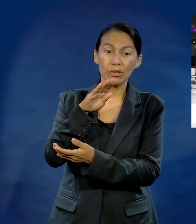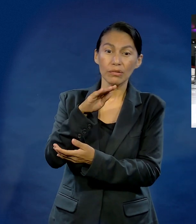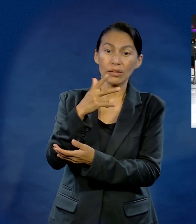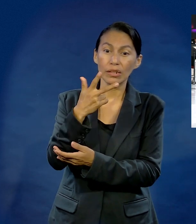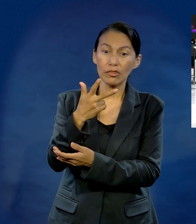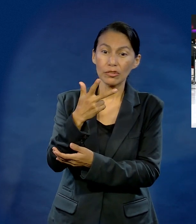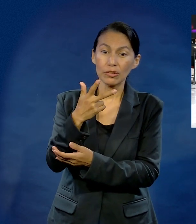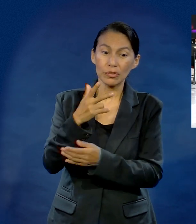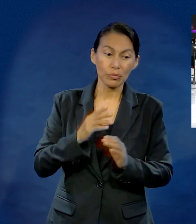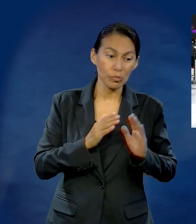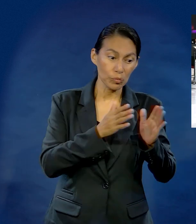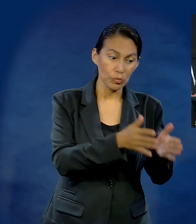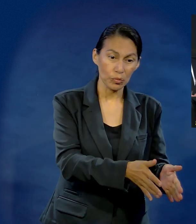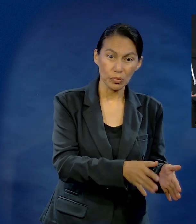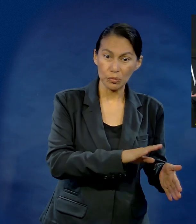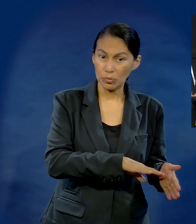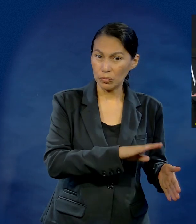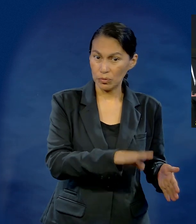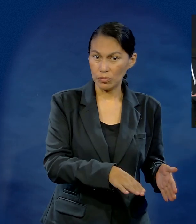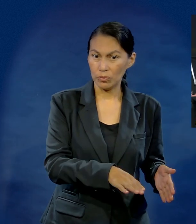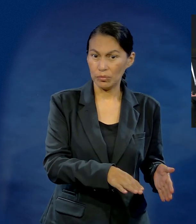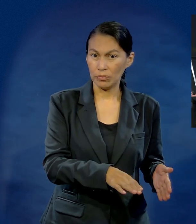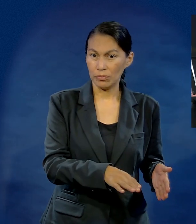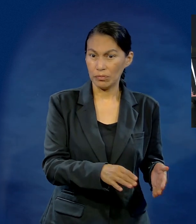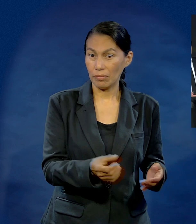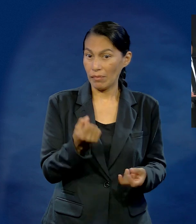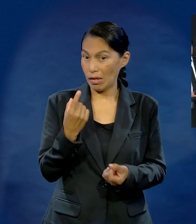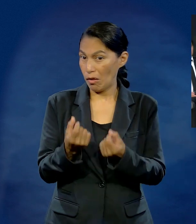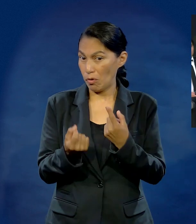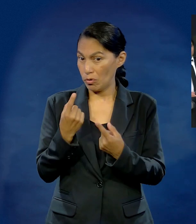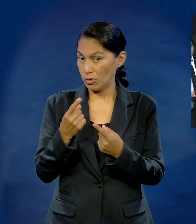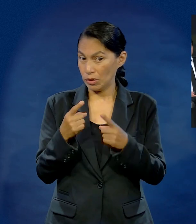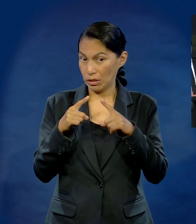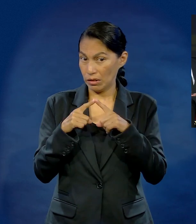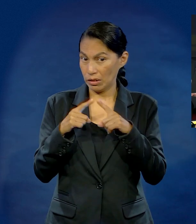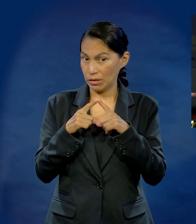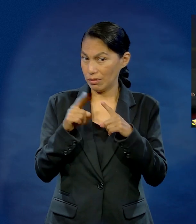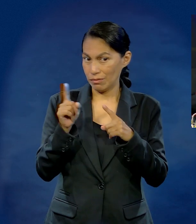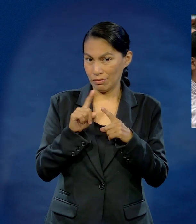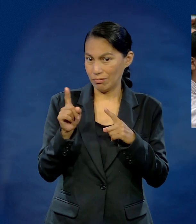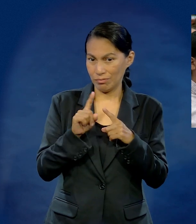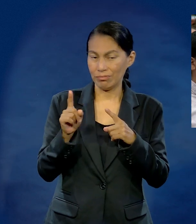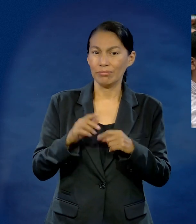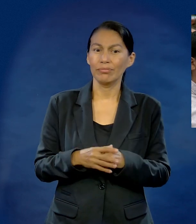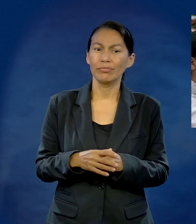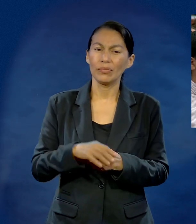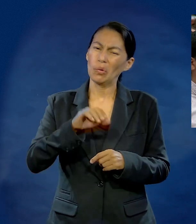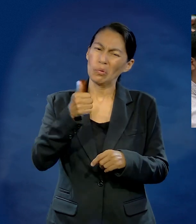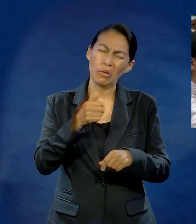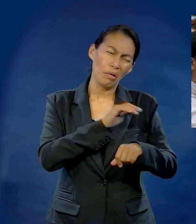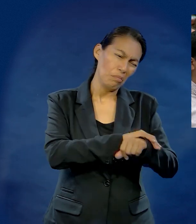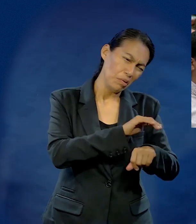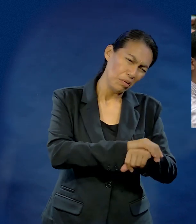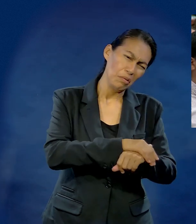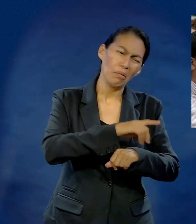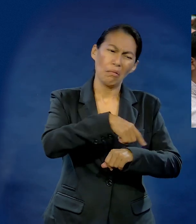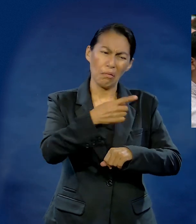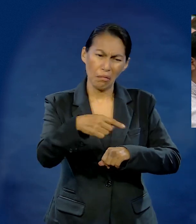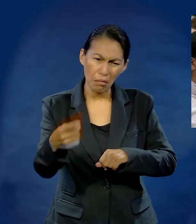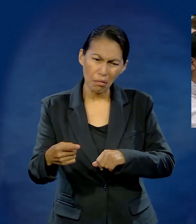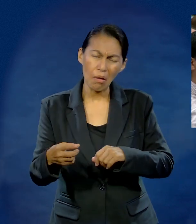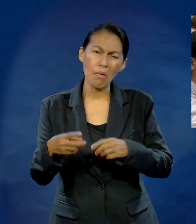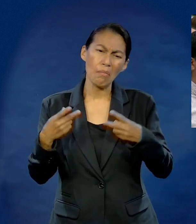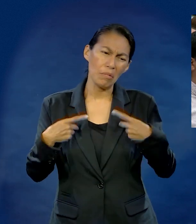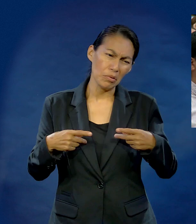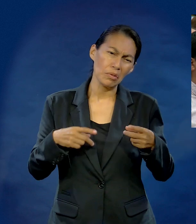había oficiado 198 funerales. Por supuesto, no todos miembros de iglesia, si no me hubieran corrido pronto,